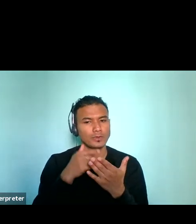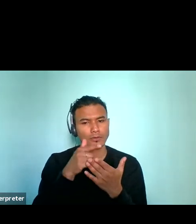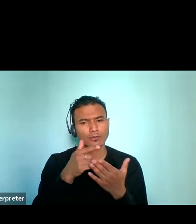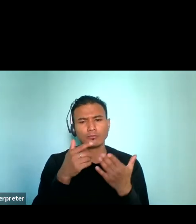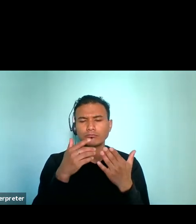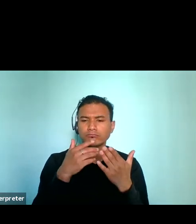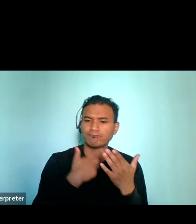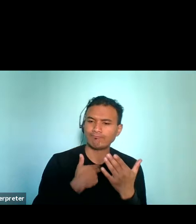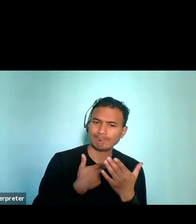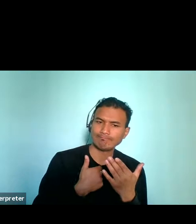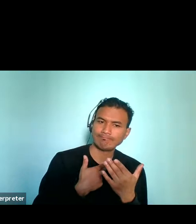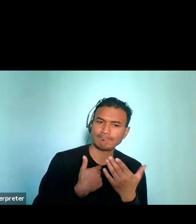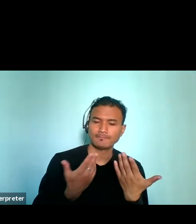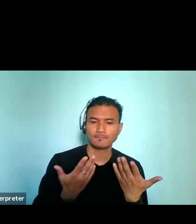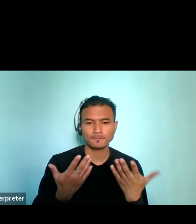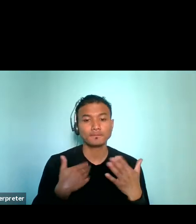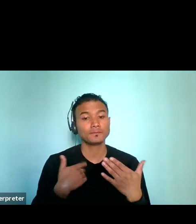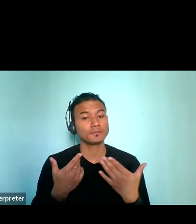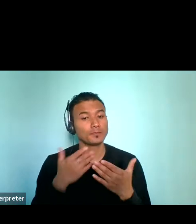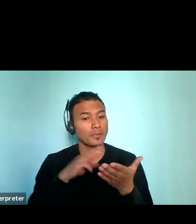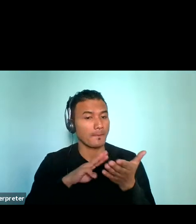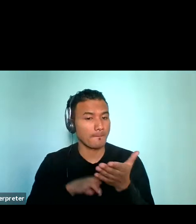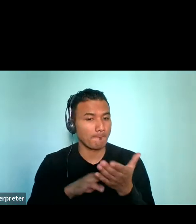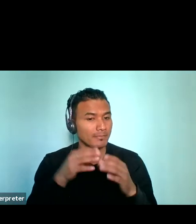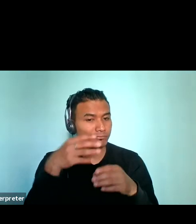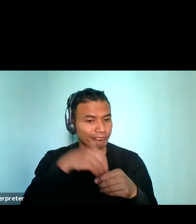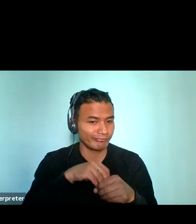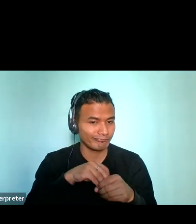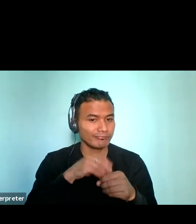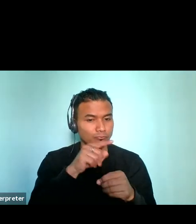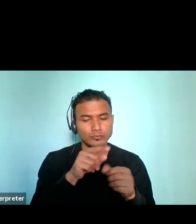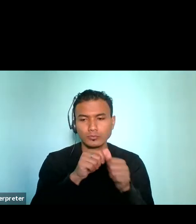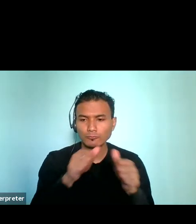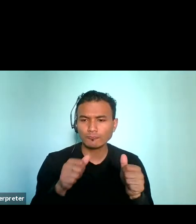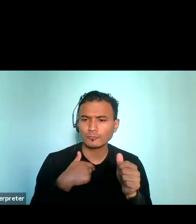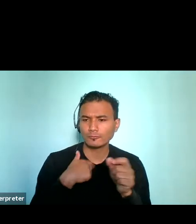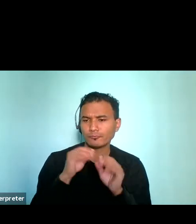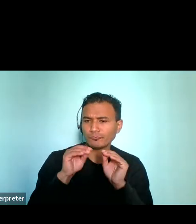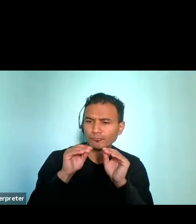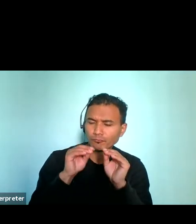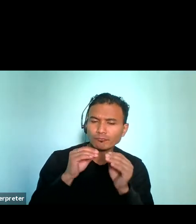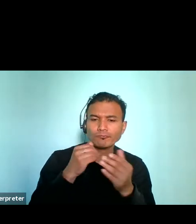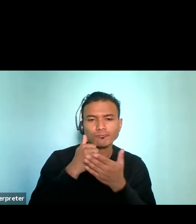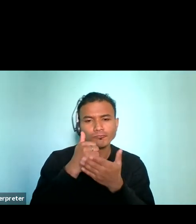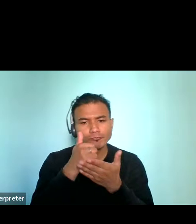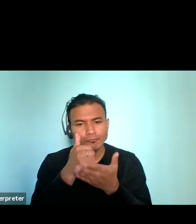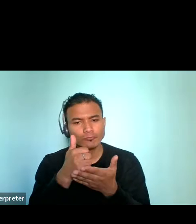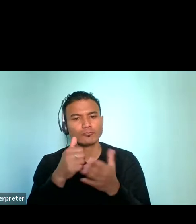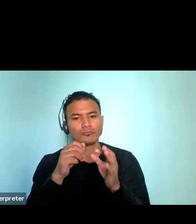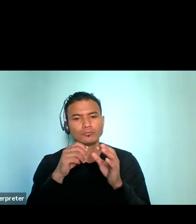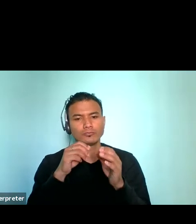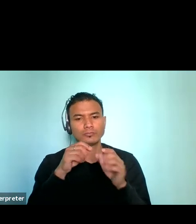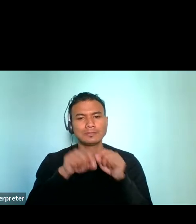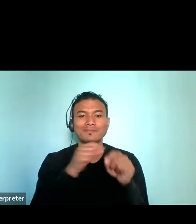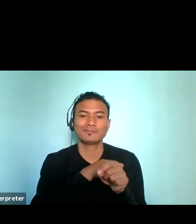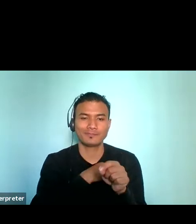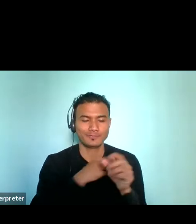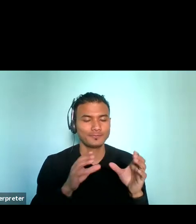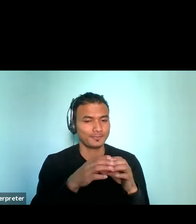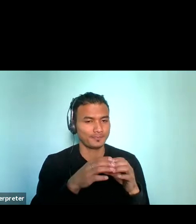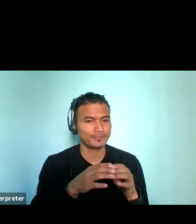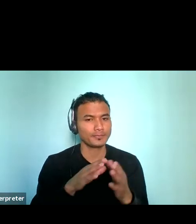juga yang terus konsisten untuk mendampingi para petani. Karena Serikat Petani Pasundan atau SPP itu